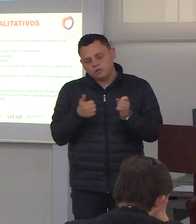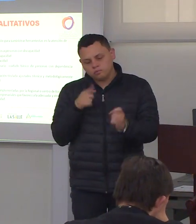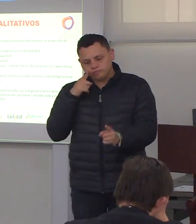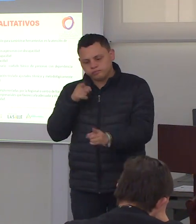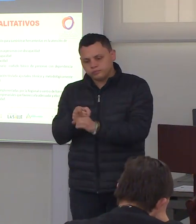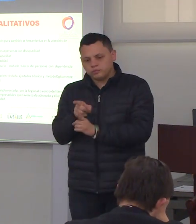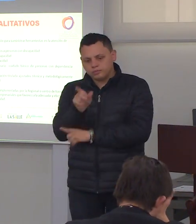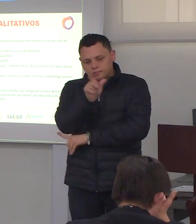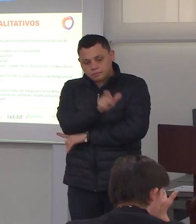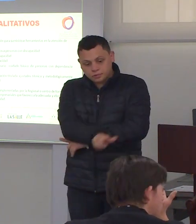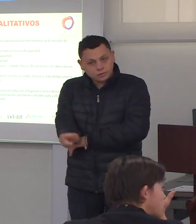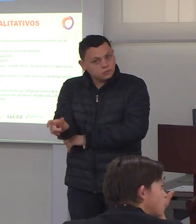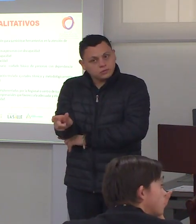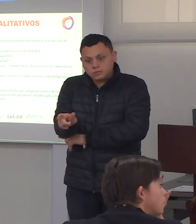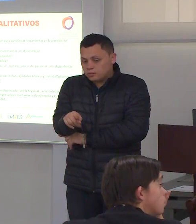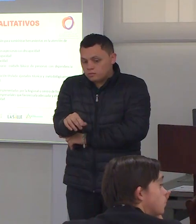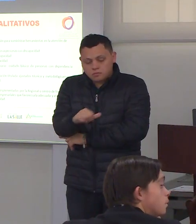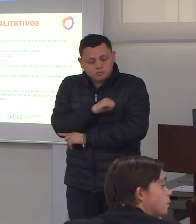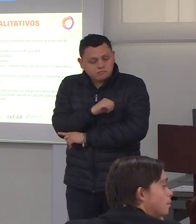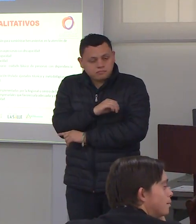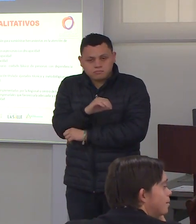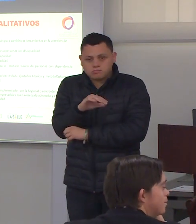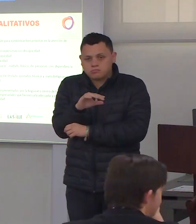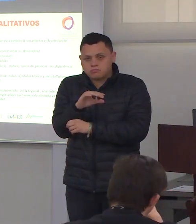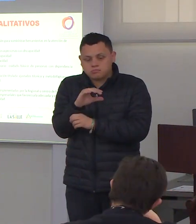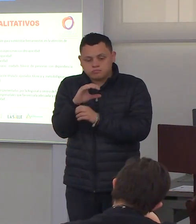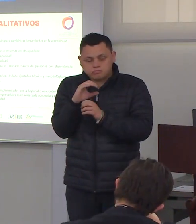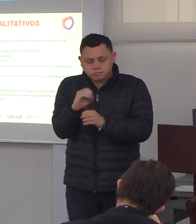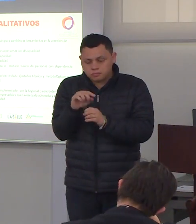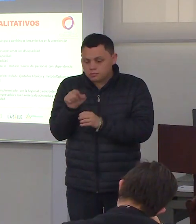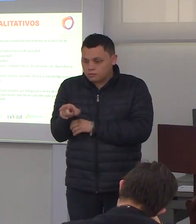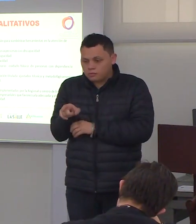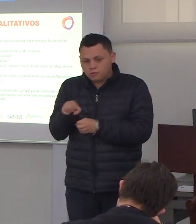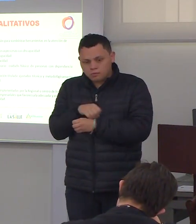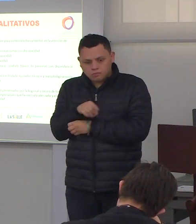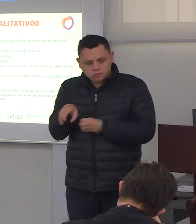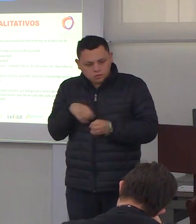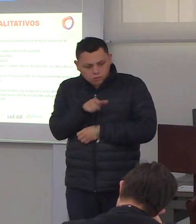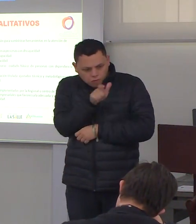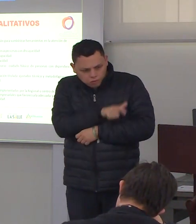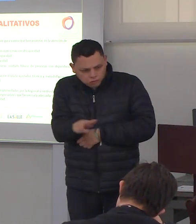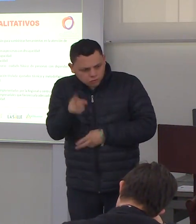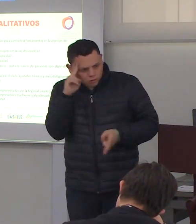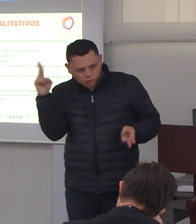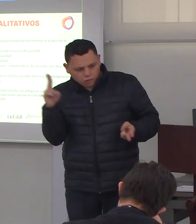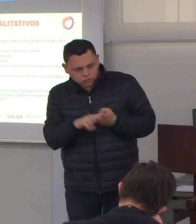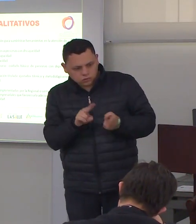aquellas personas que no tienen conocimientos de la población y que desean aprender,